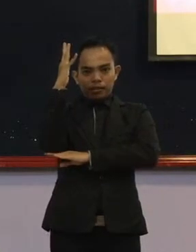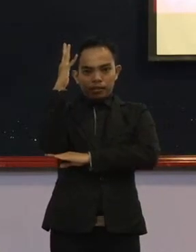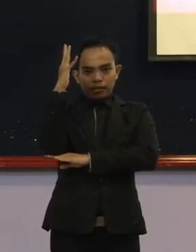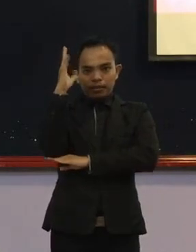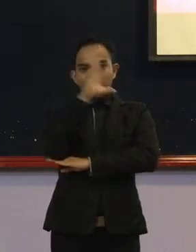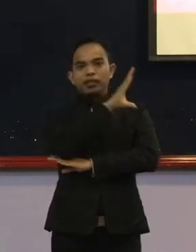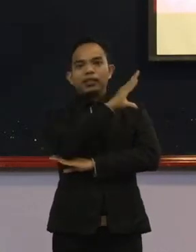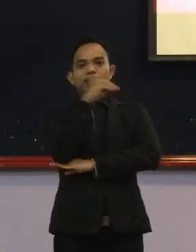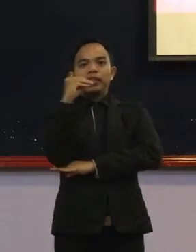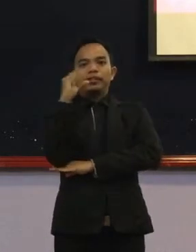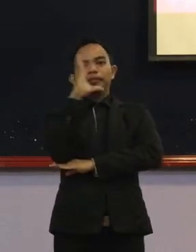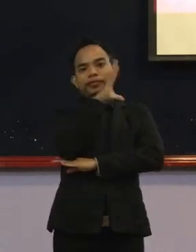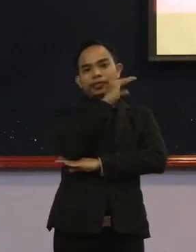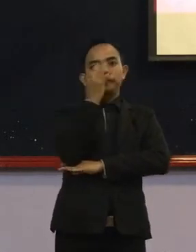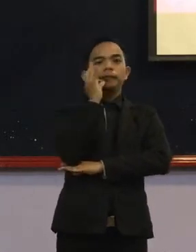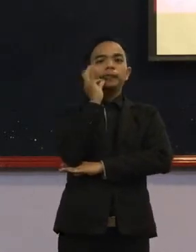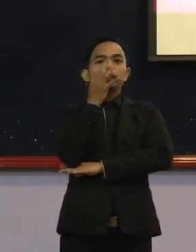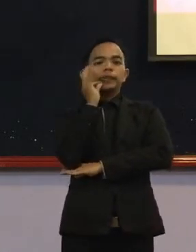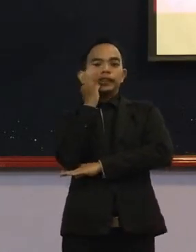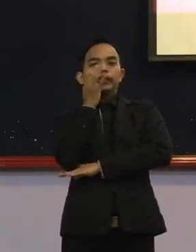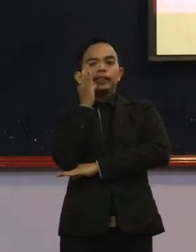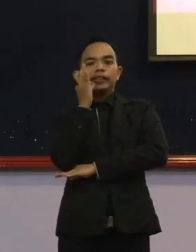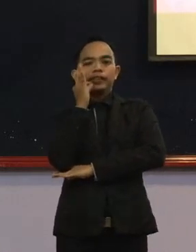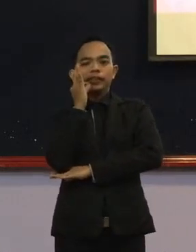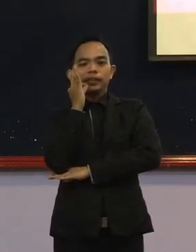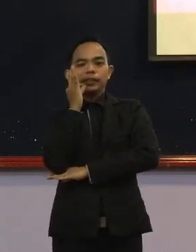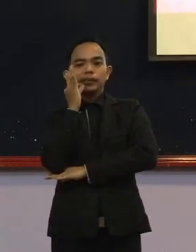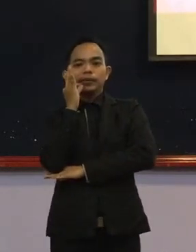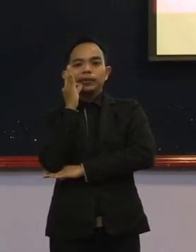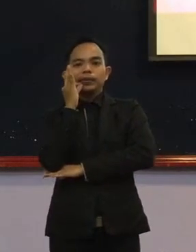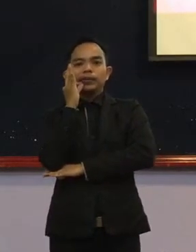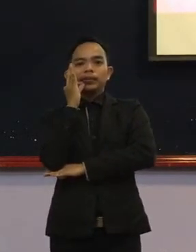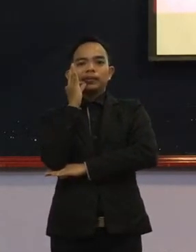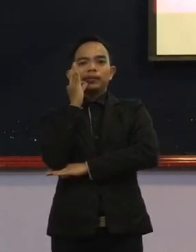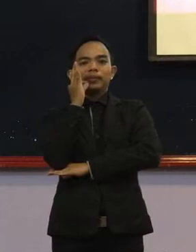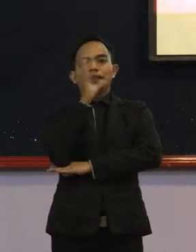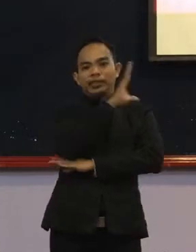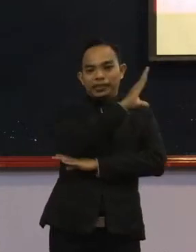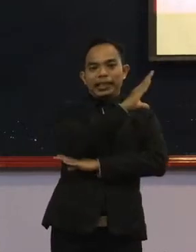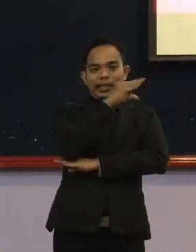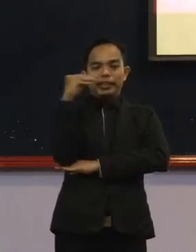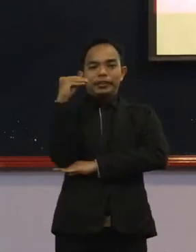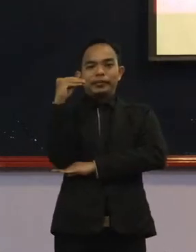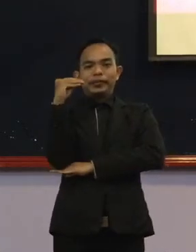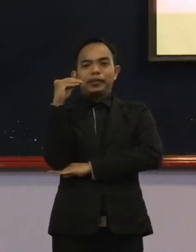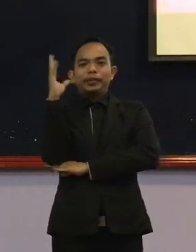فأنبتنا فيها حبا وعنبا وقبا